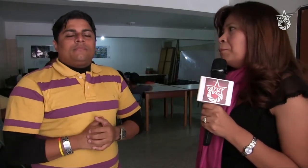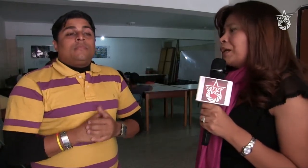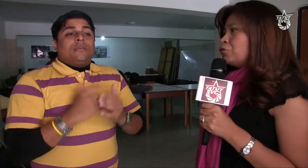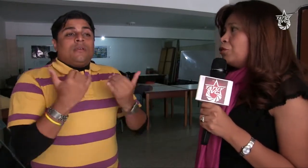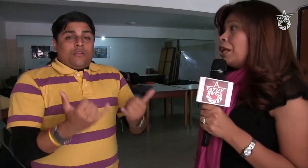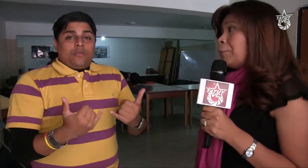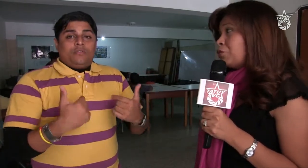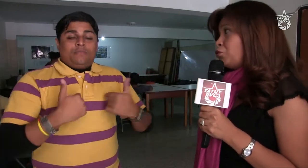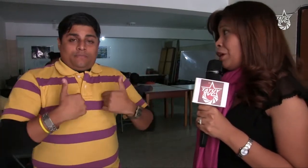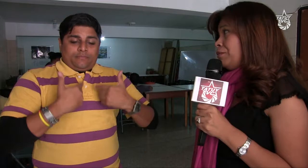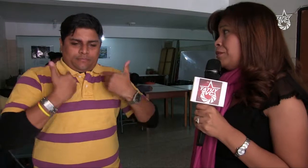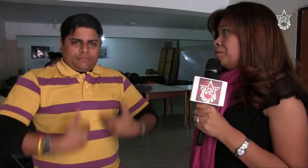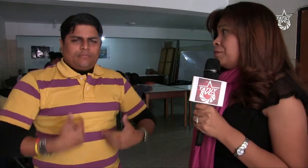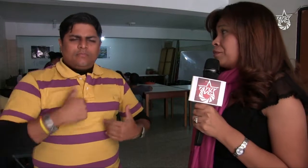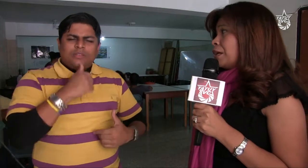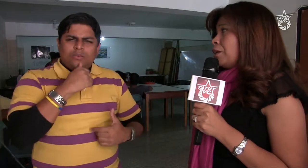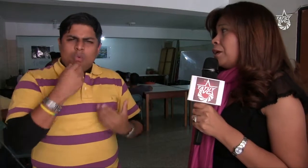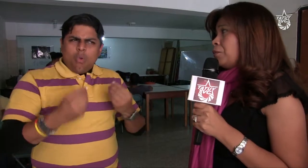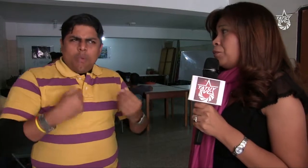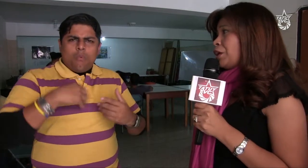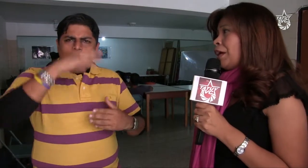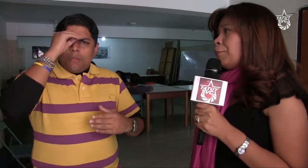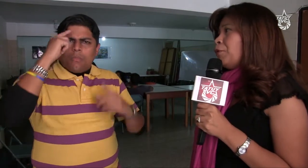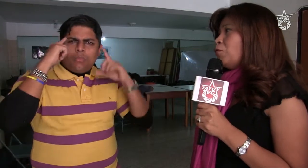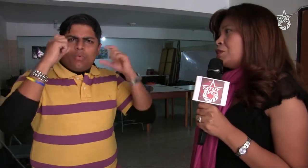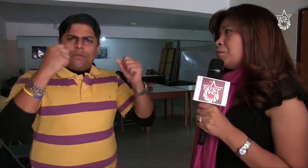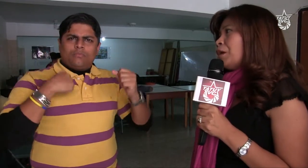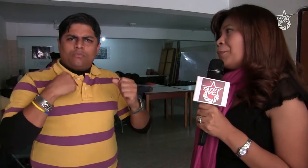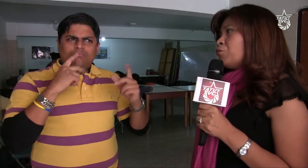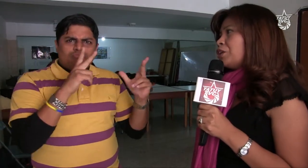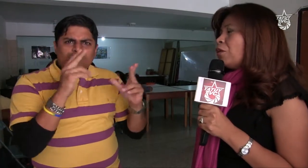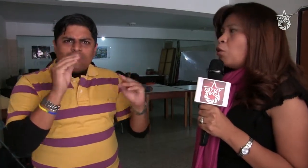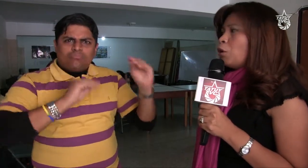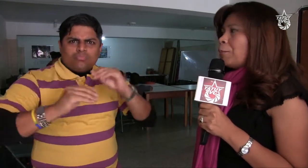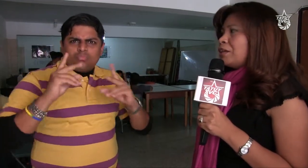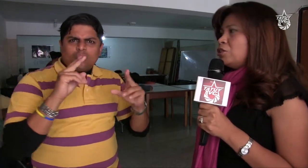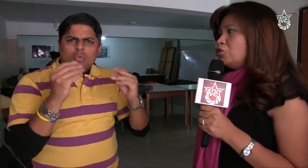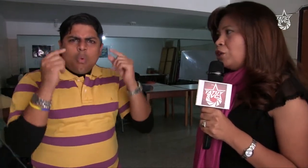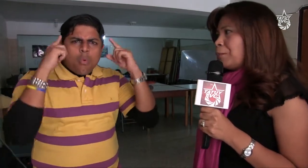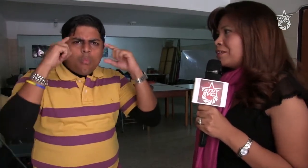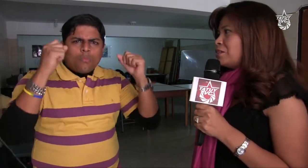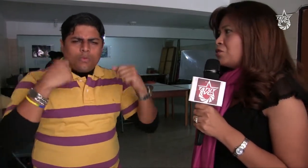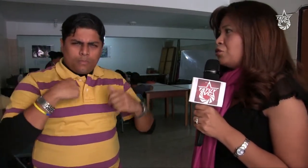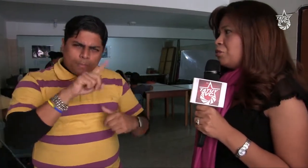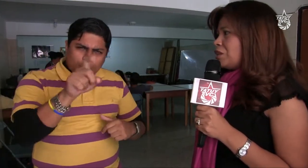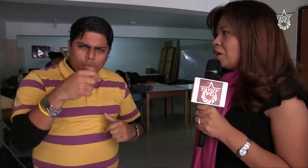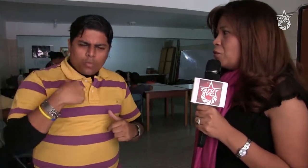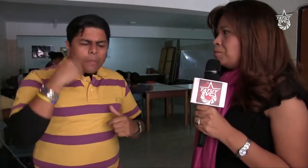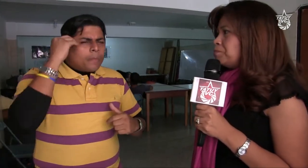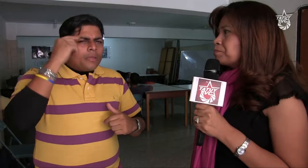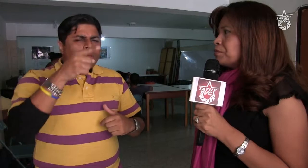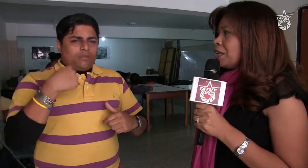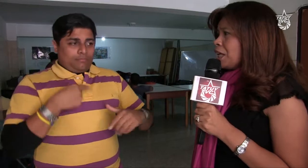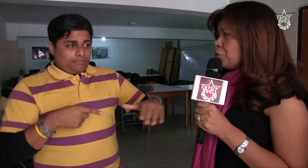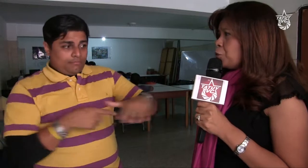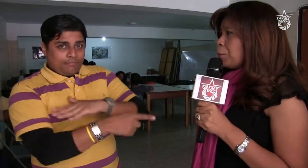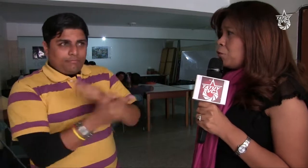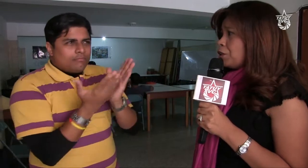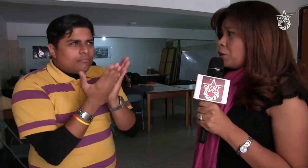para todas las personas. Por ejemplo, muchas me han preguntado cómo he aprendido yo la parte de edición de video. Es una pregunta que